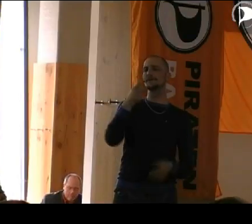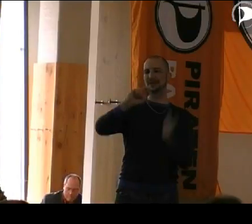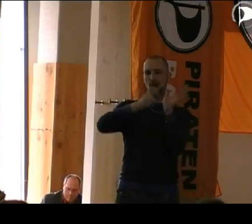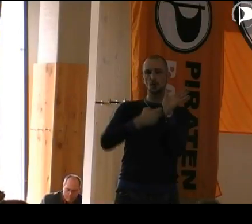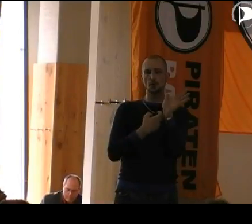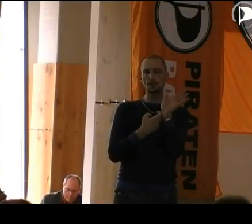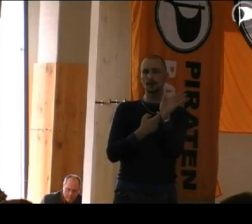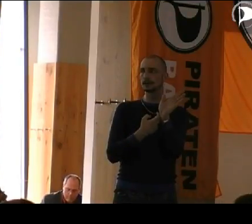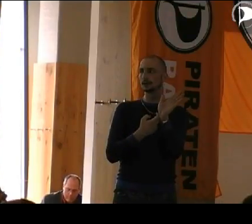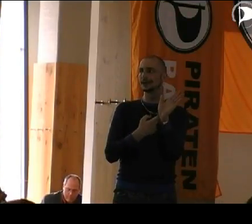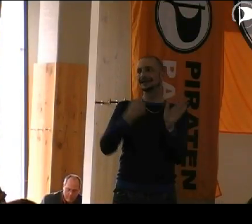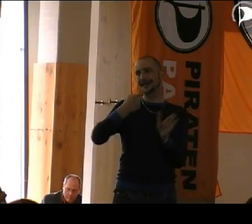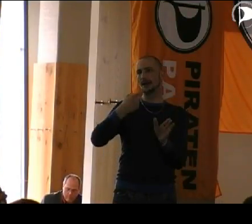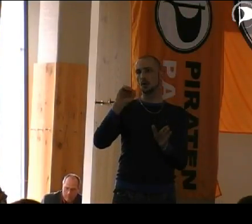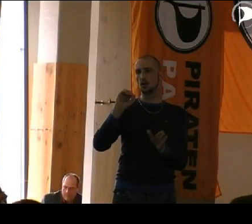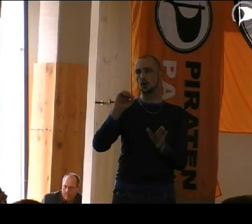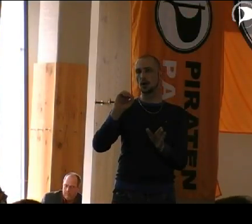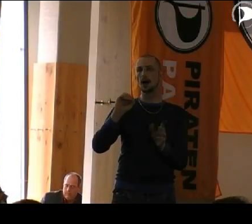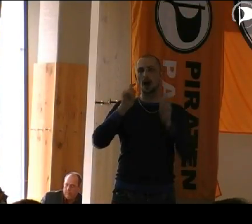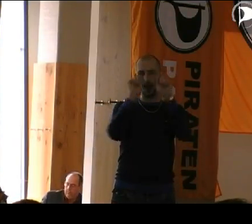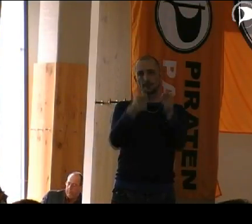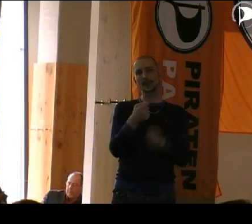okay wie der millionen-einkauf auszählung